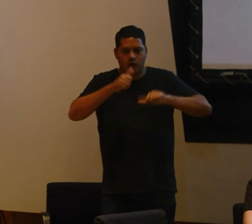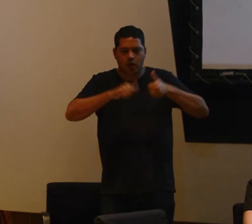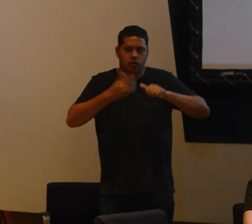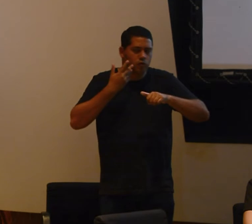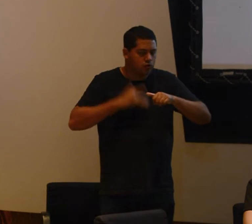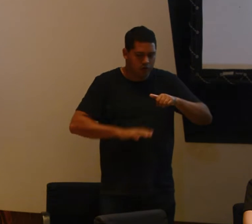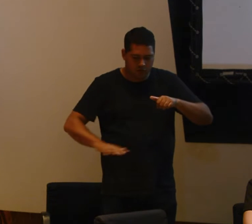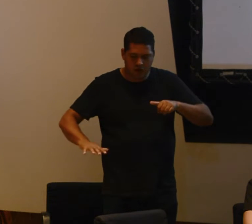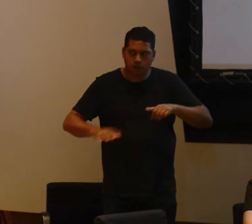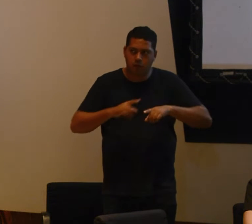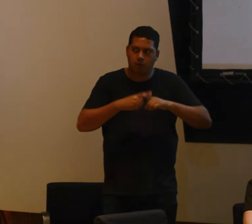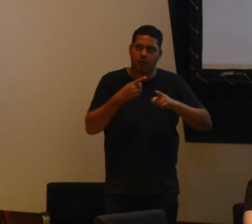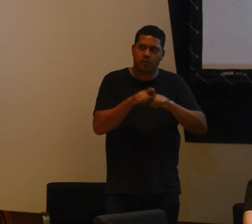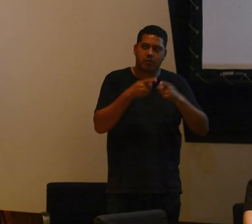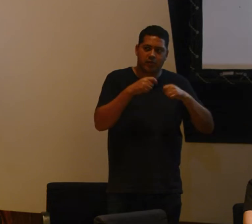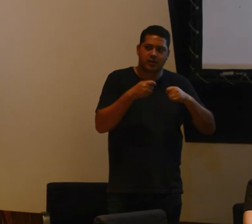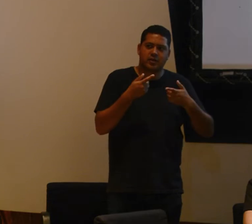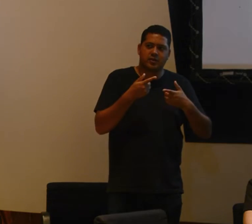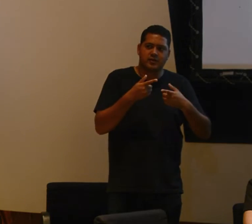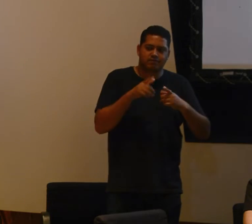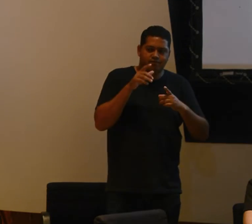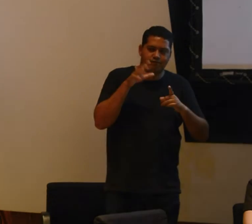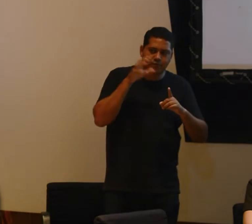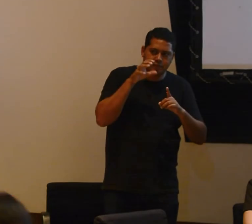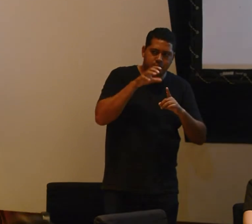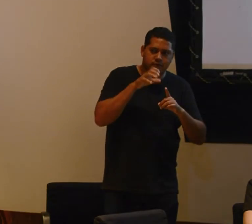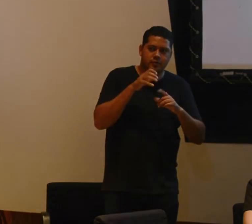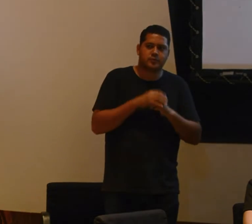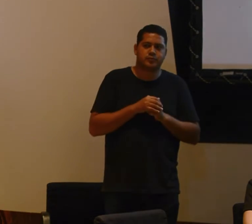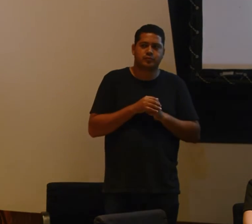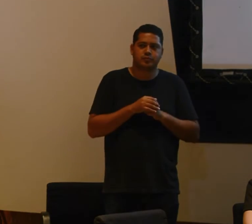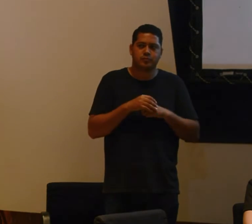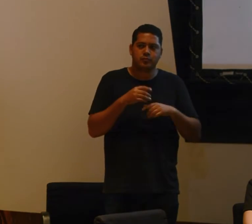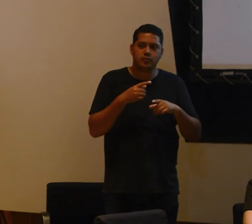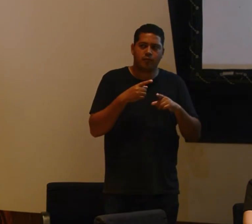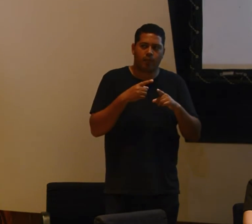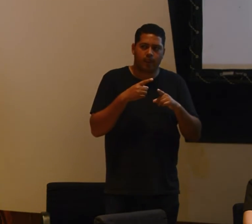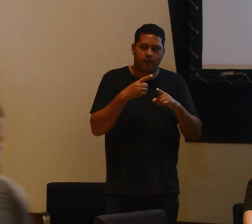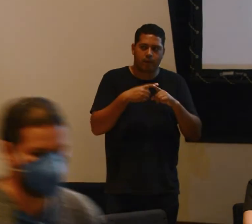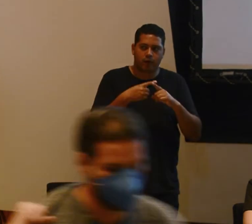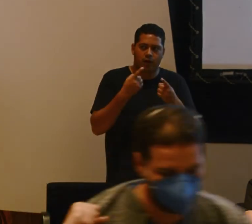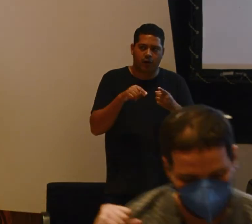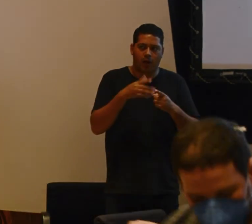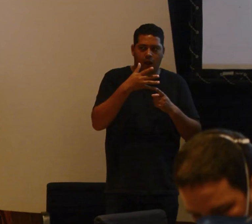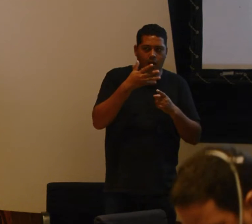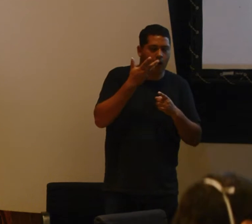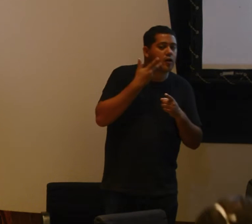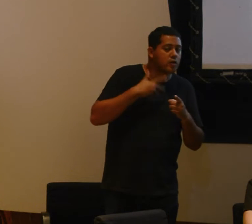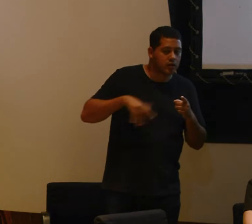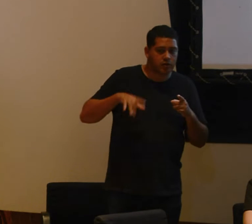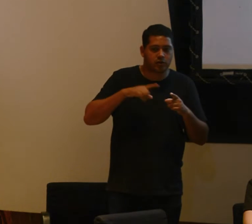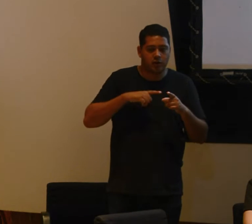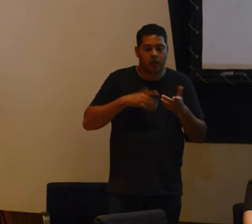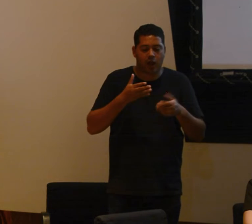infantil, porém é necessário insistir para realmente dar a oportunidade daquele indivíduo ele ter acesso a todos